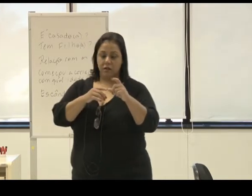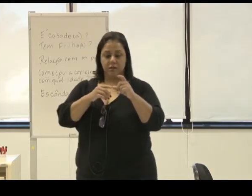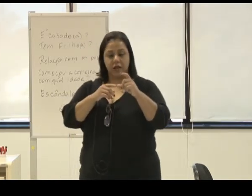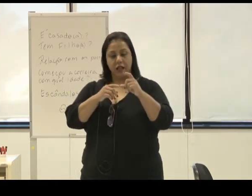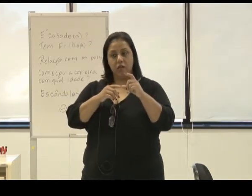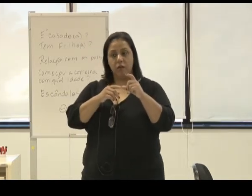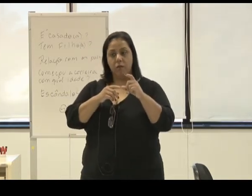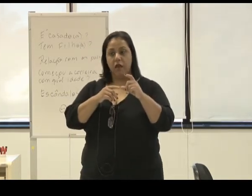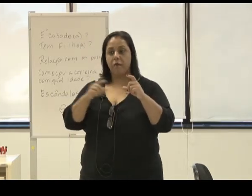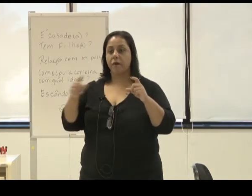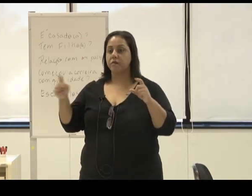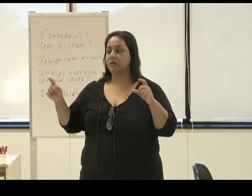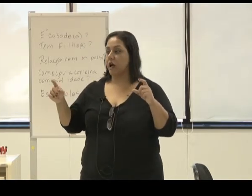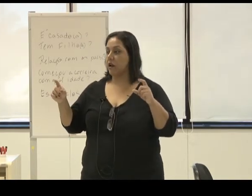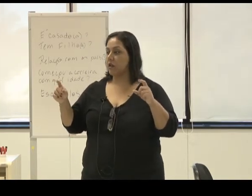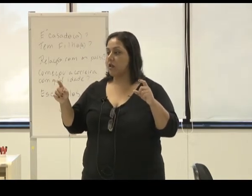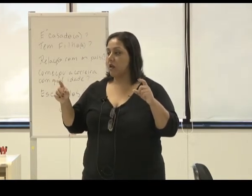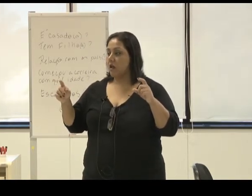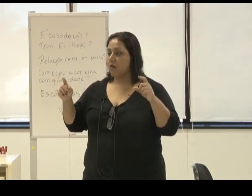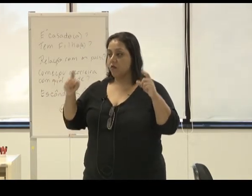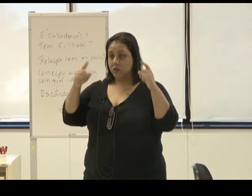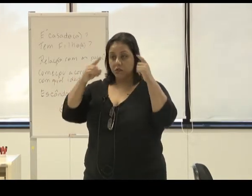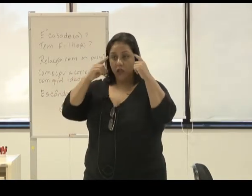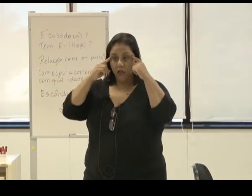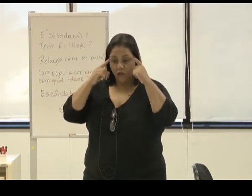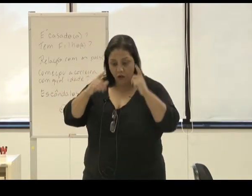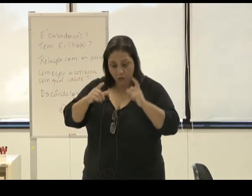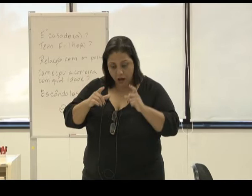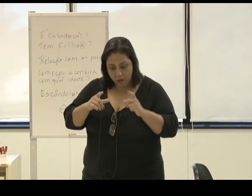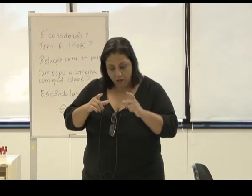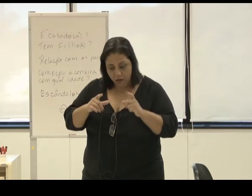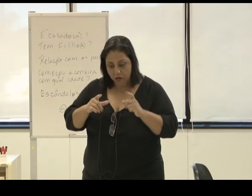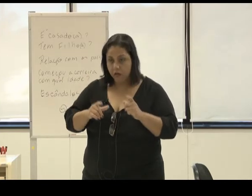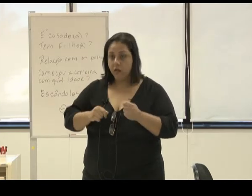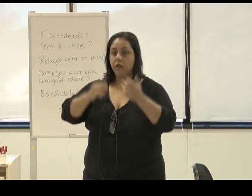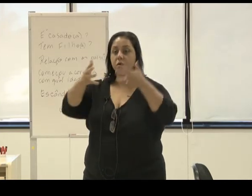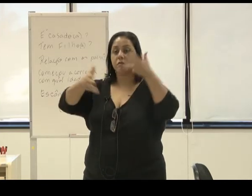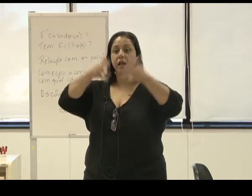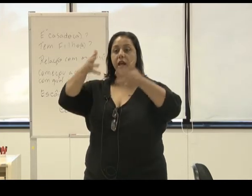saída do MP para o Sara. Vocês vão ter que ver o mapa e me explicar em língua de